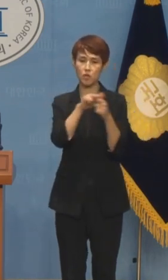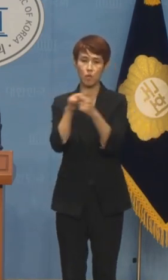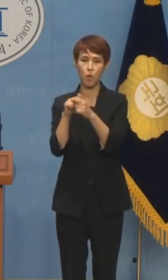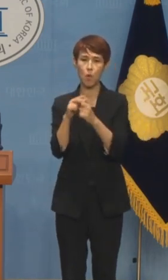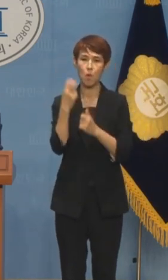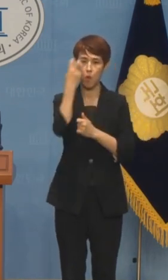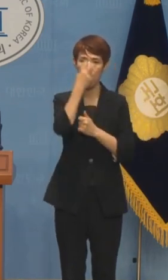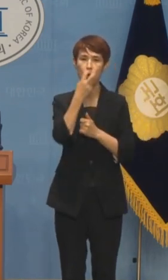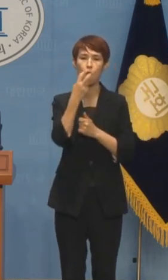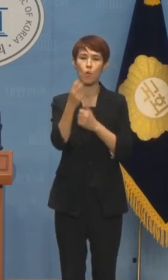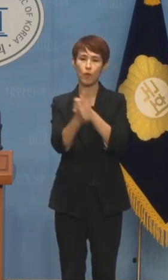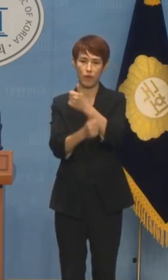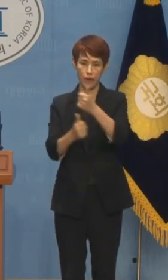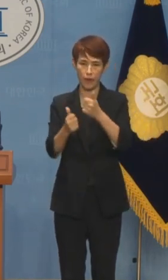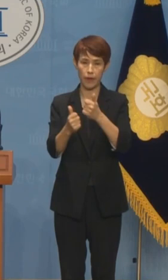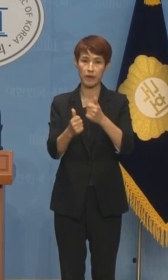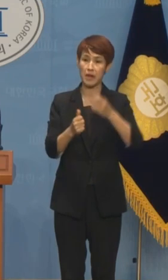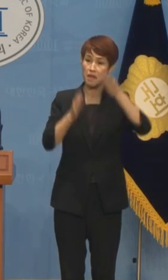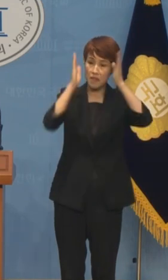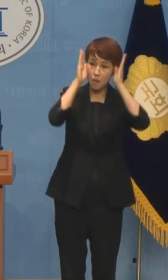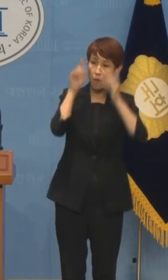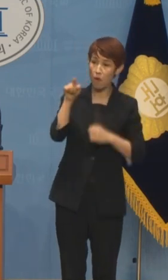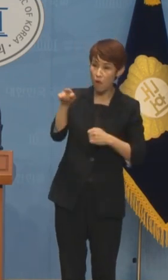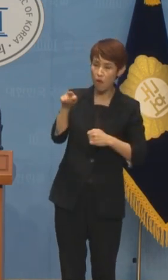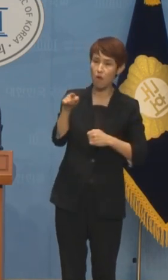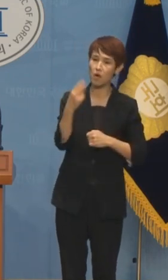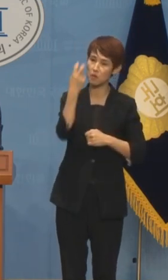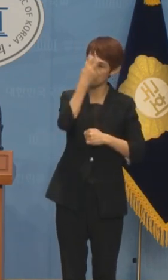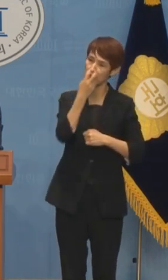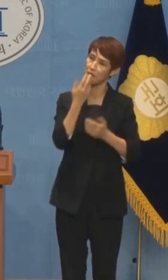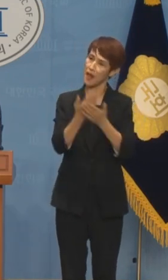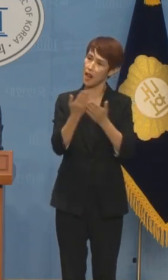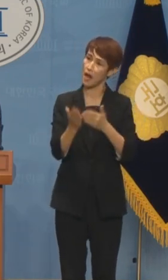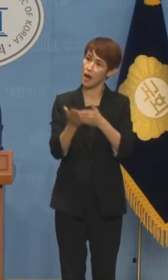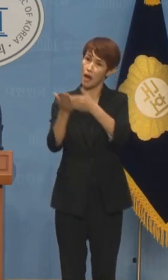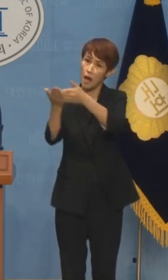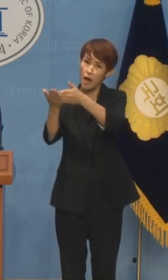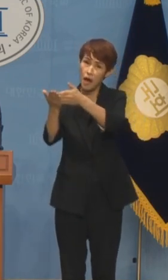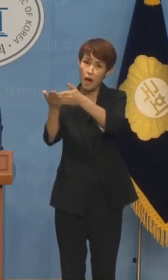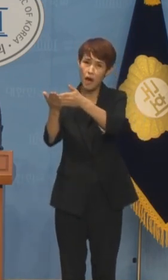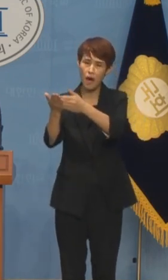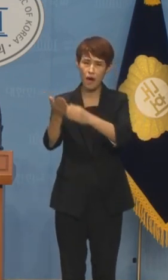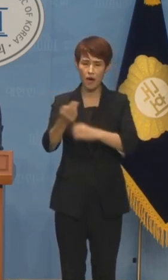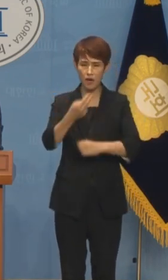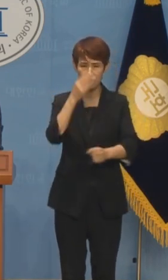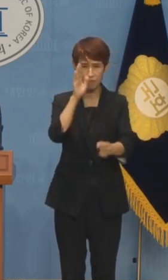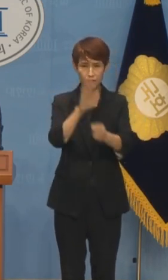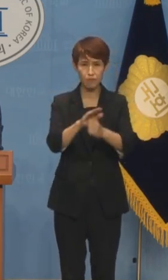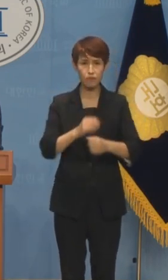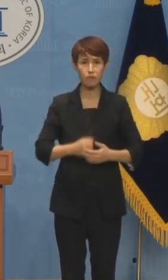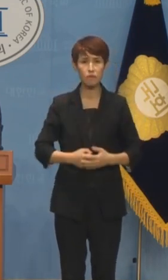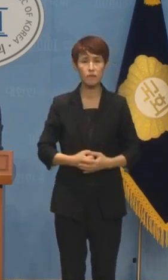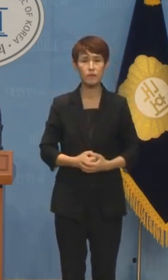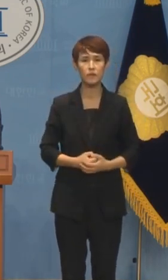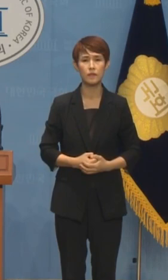개인정보보호위원회에 네이버의 개인정보 보호 실태에 대한 조사를 요청했다니 어처구니가